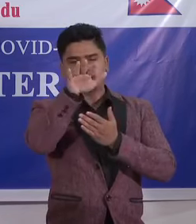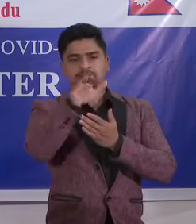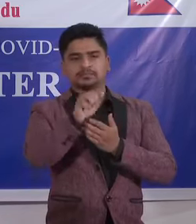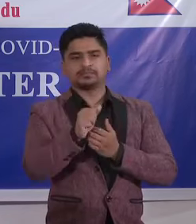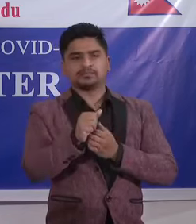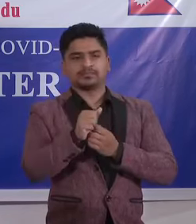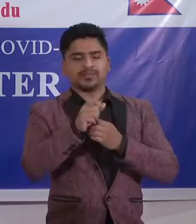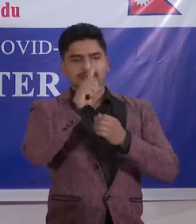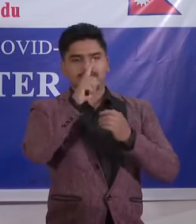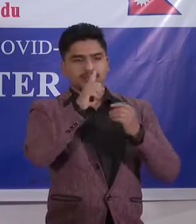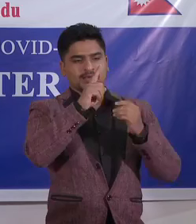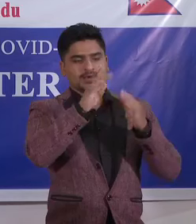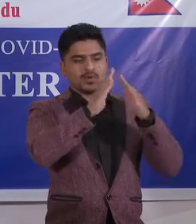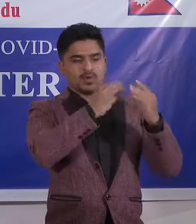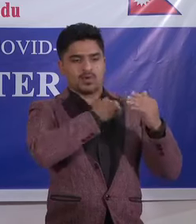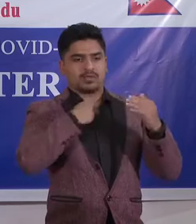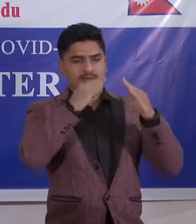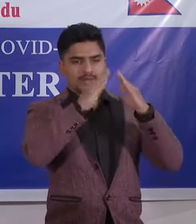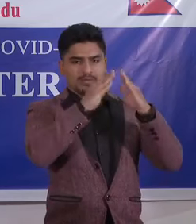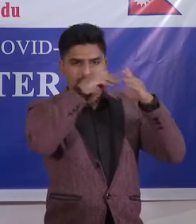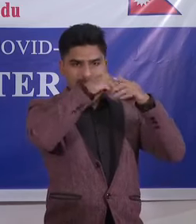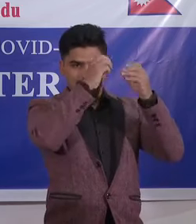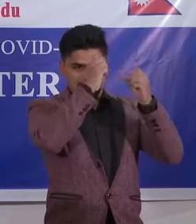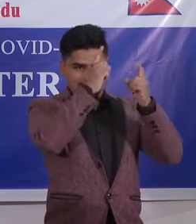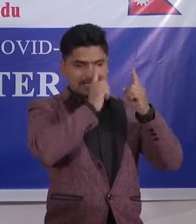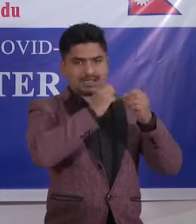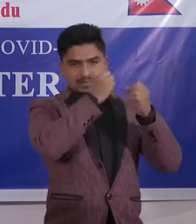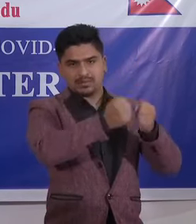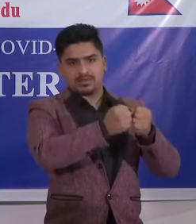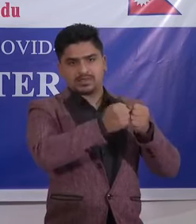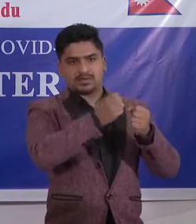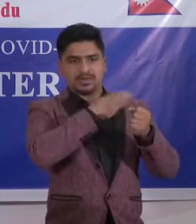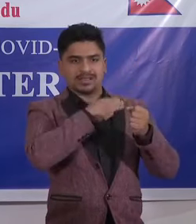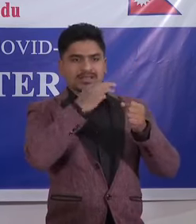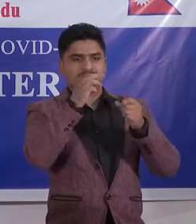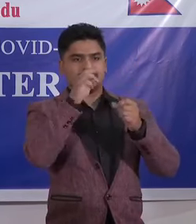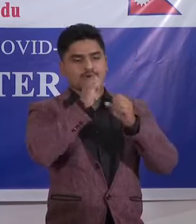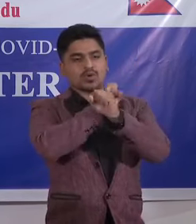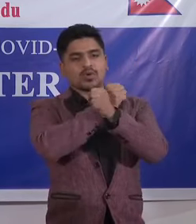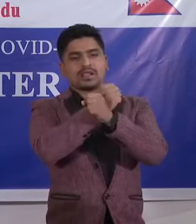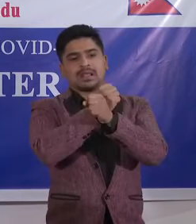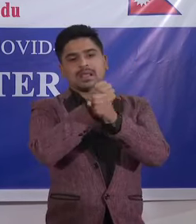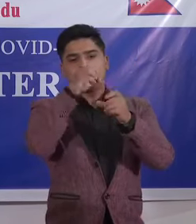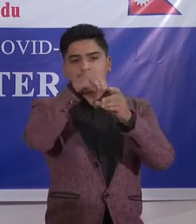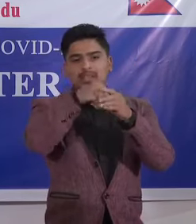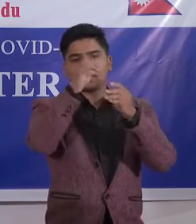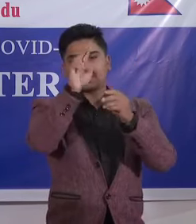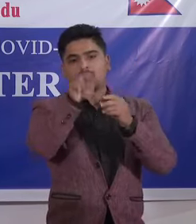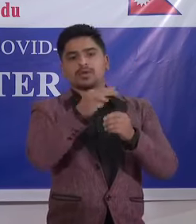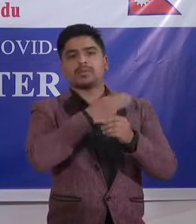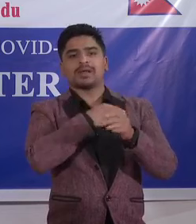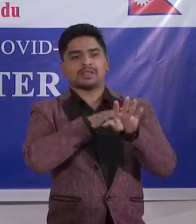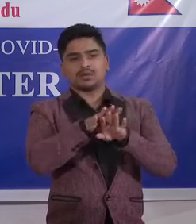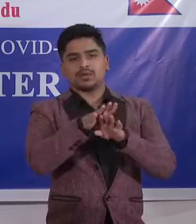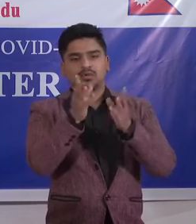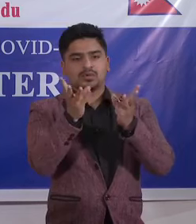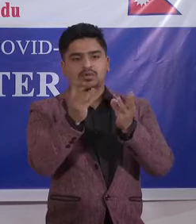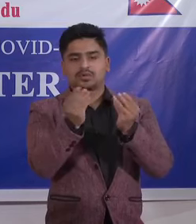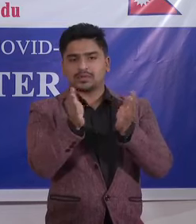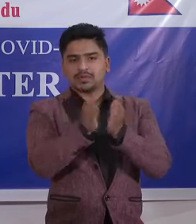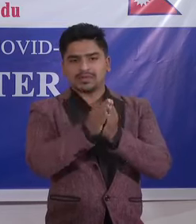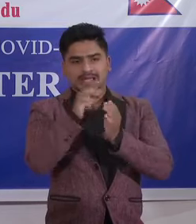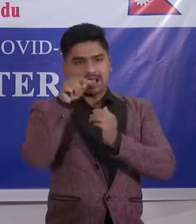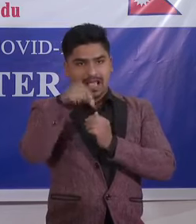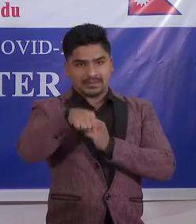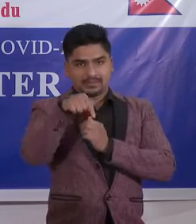आयेको छ, आइसोलेशन मा वशेको संख्या रेड जोनको संख्या को कुड़ा गरनु भाखा थियो रेड जोनको संख्या को कुड़ा गरता खेरी अब